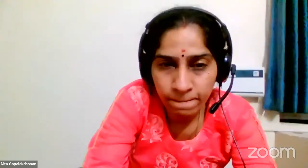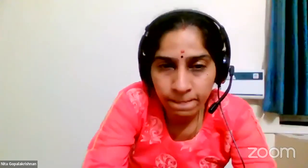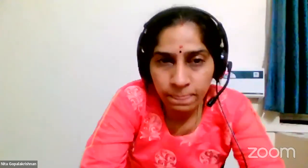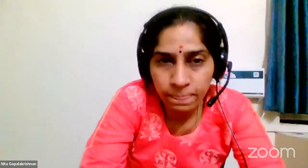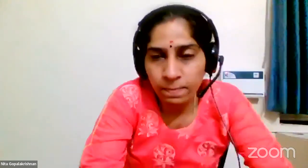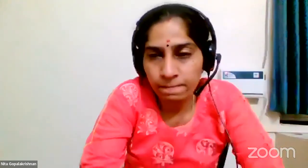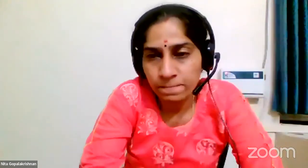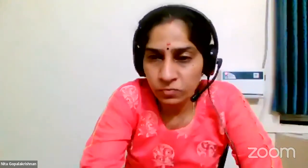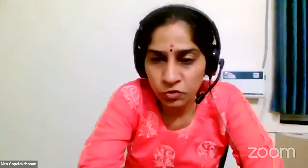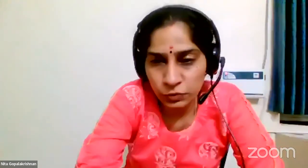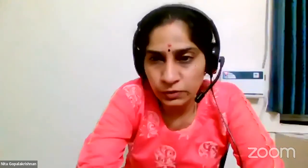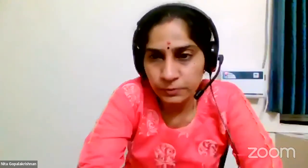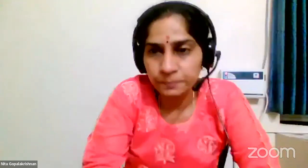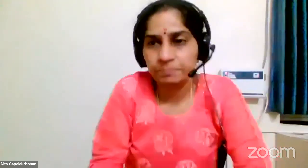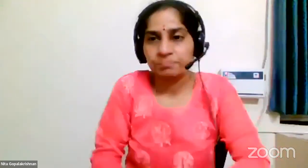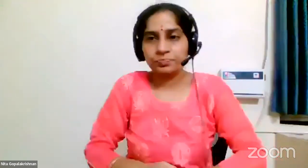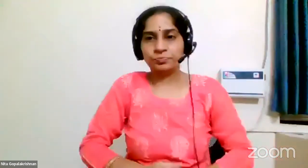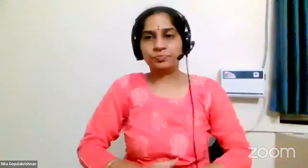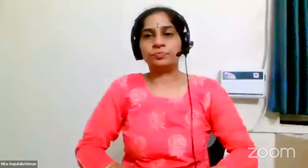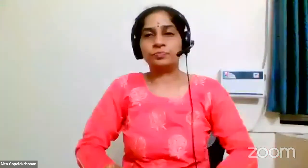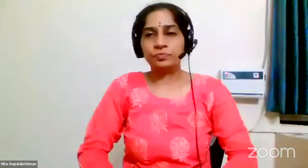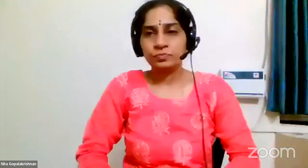एवं शूद्र। शूद्र।